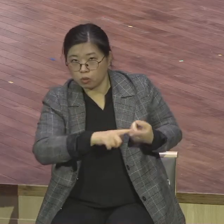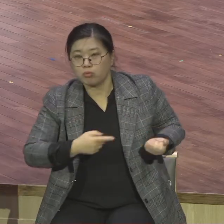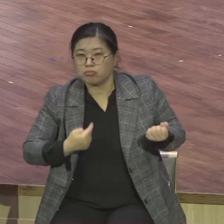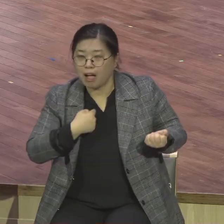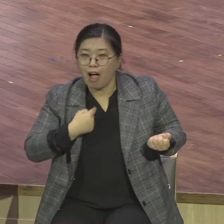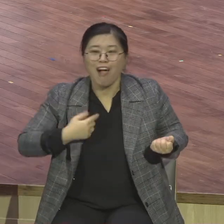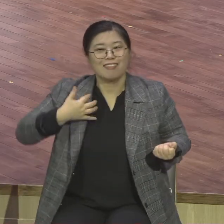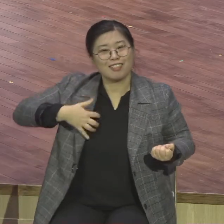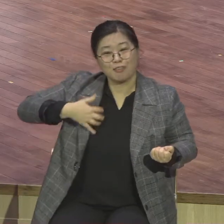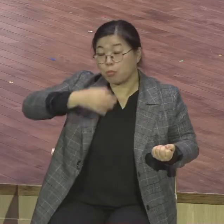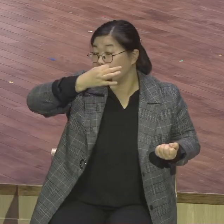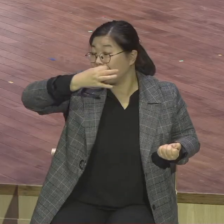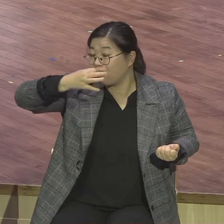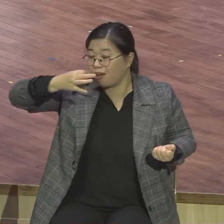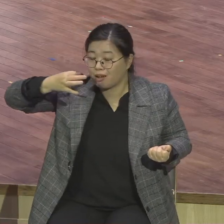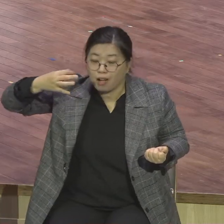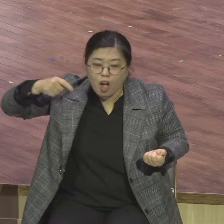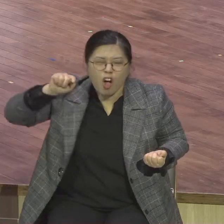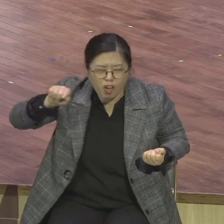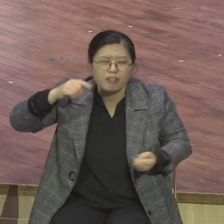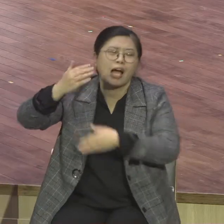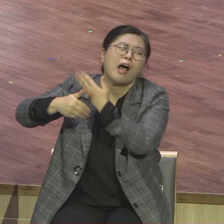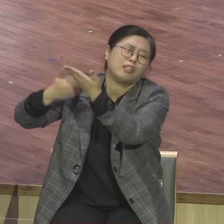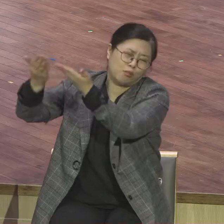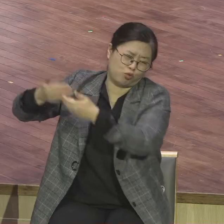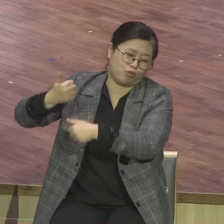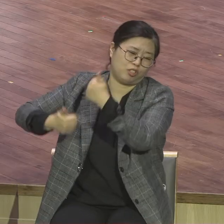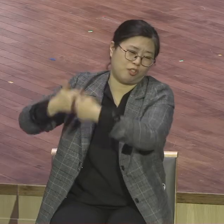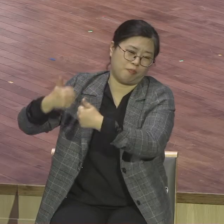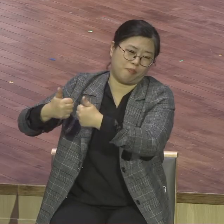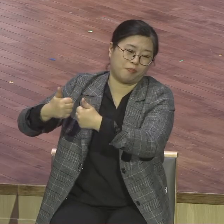뭐 장로하면서 늘 신나. 늘 신나.